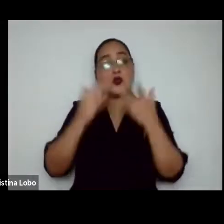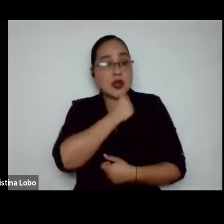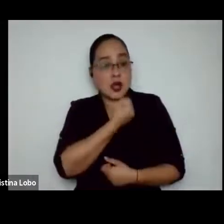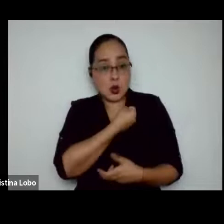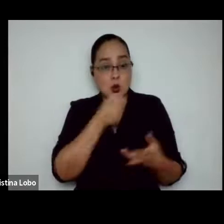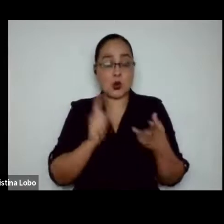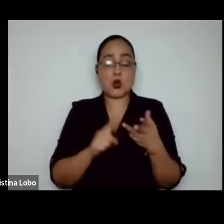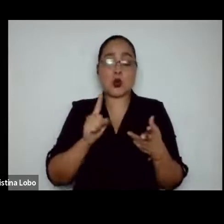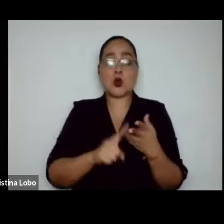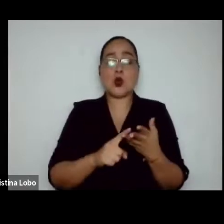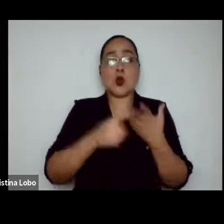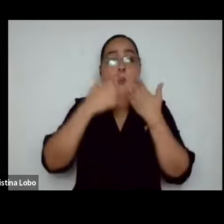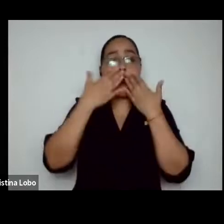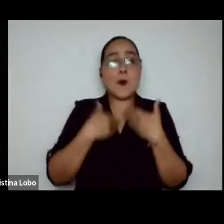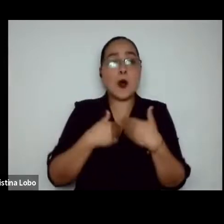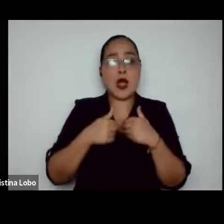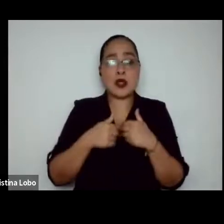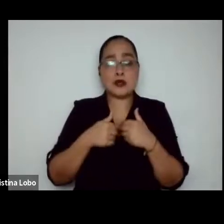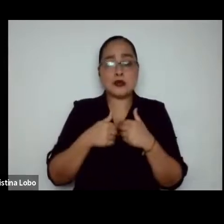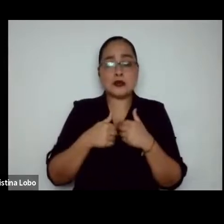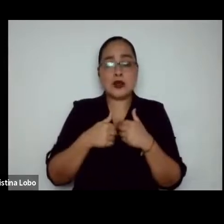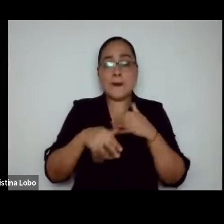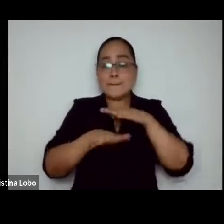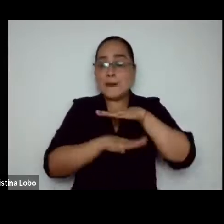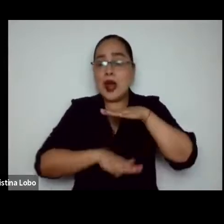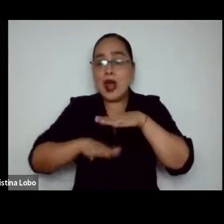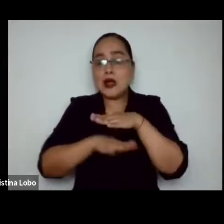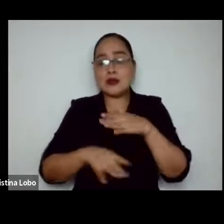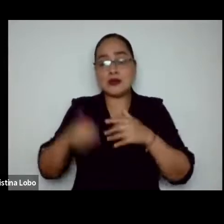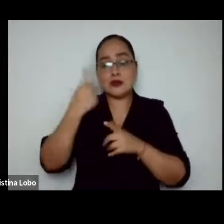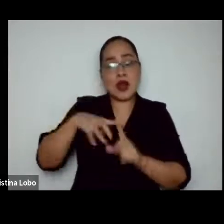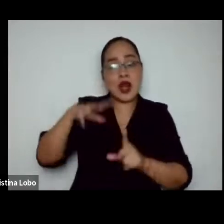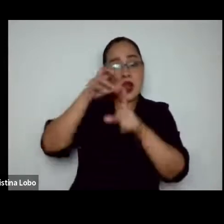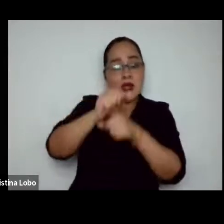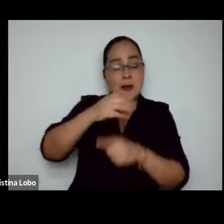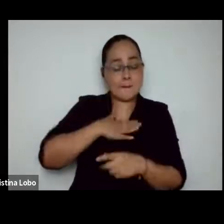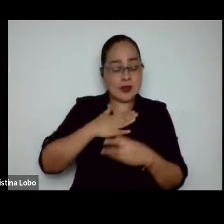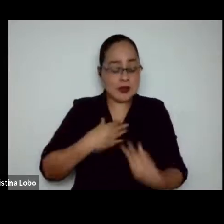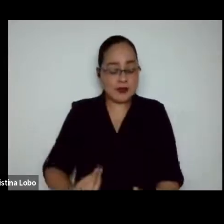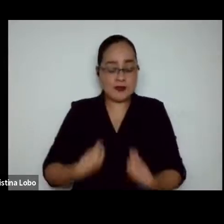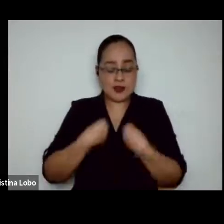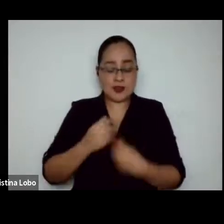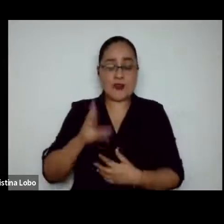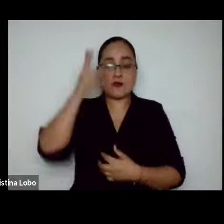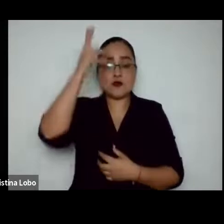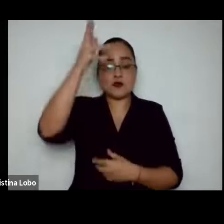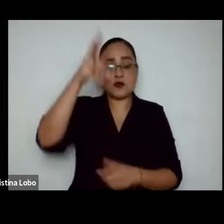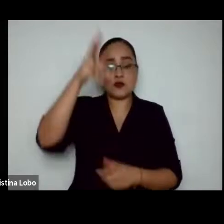tenemos un mínimo para poder llevar a cabo ese plan de vida, ¿no? Entonces,